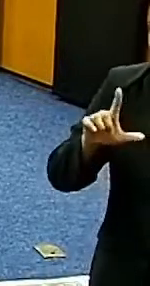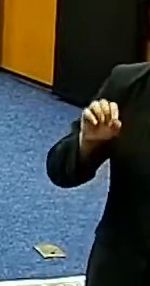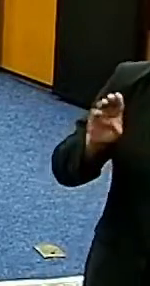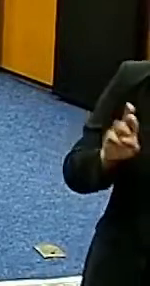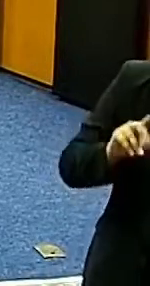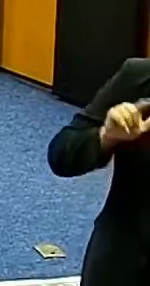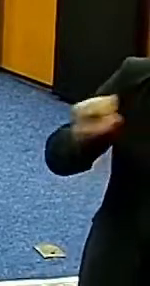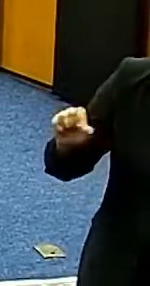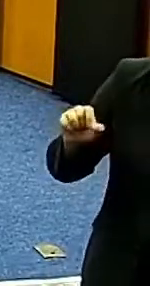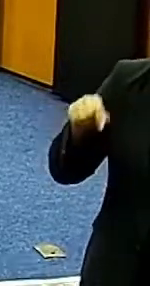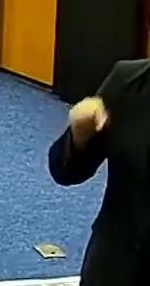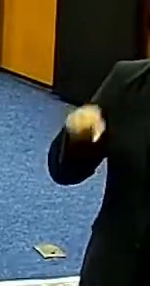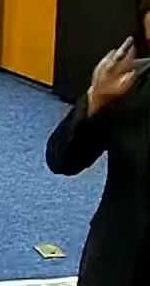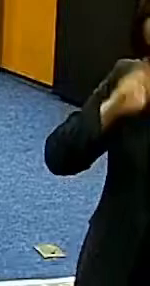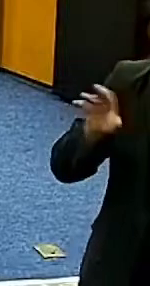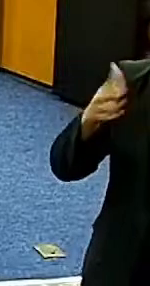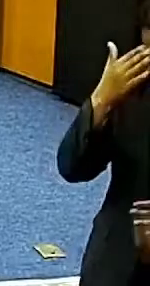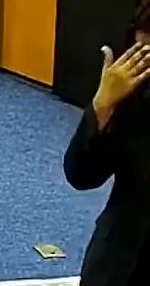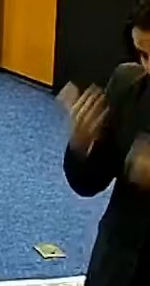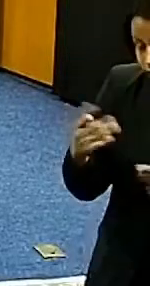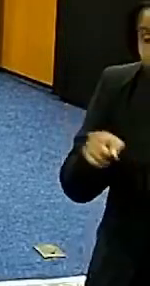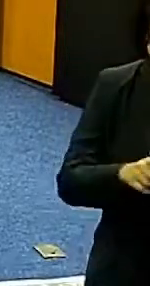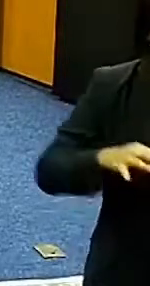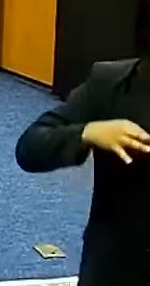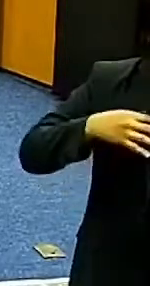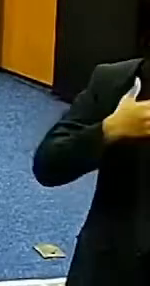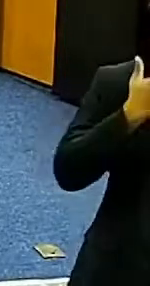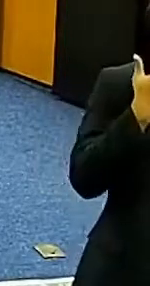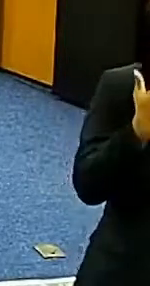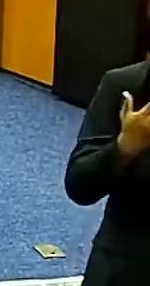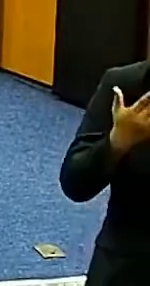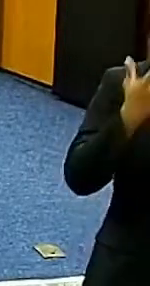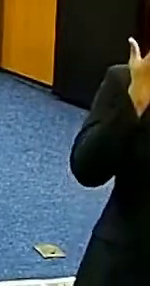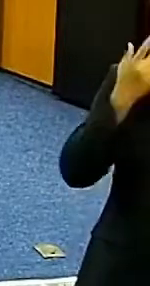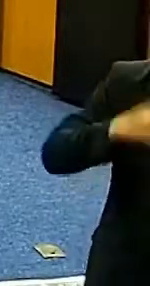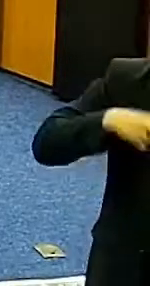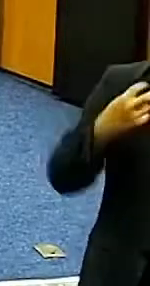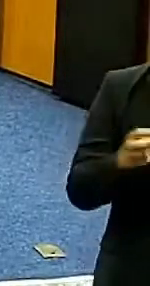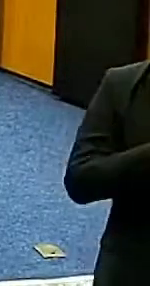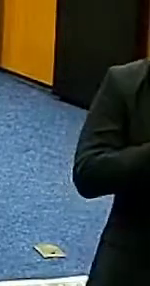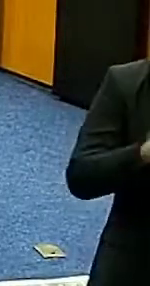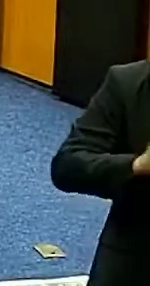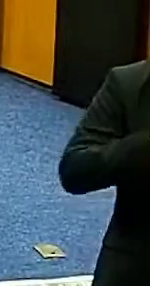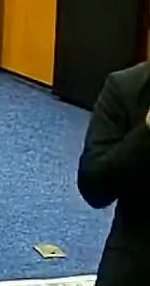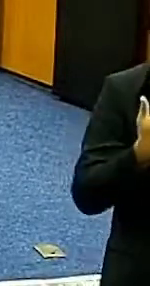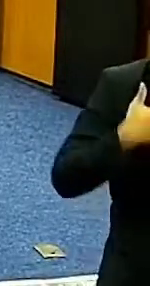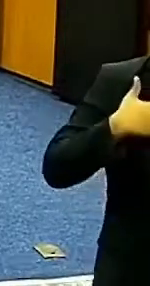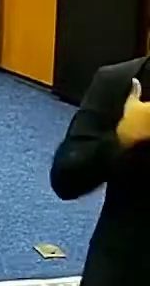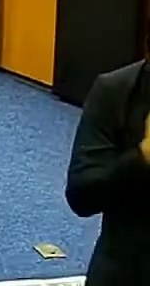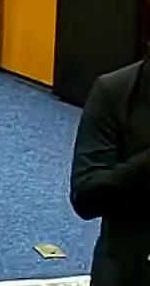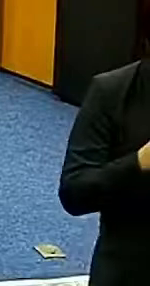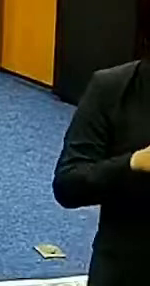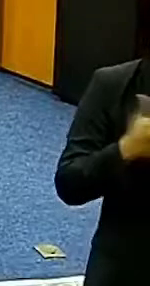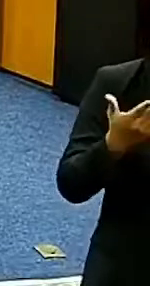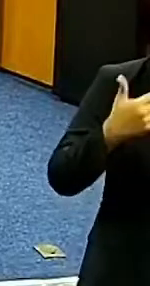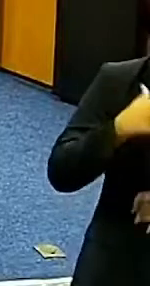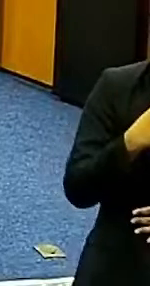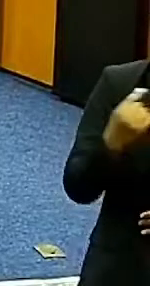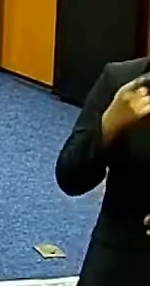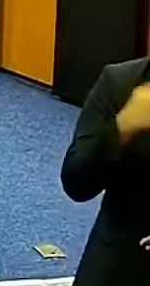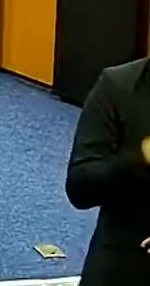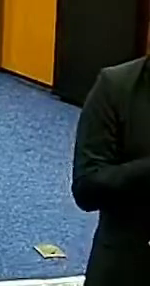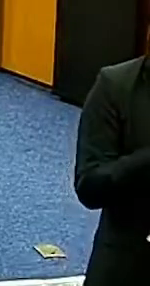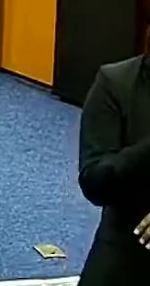obrigado muito mais ainda os membros dessa corte por terem sufragado meu nome para Presidente dessa